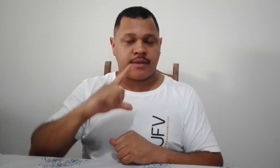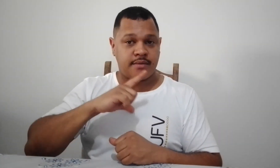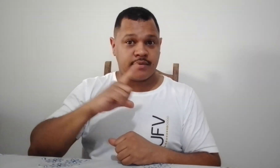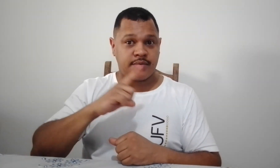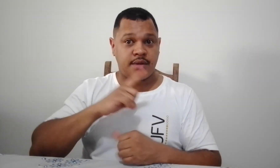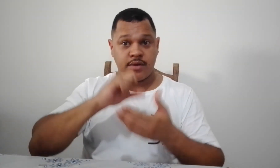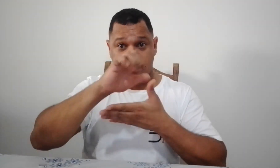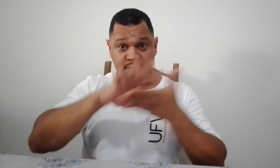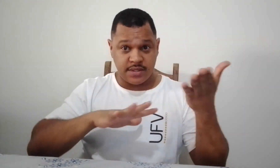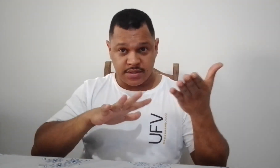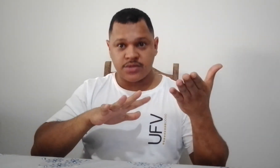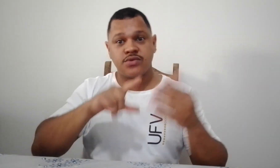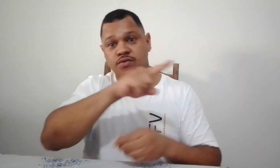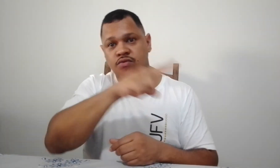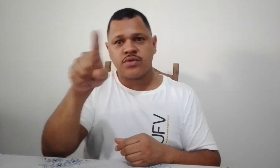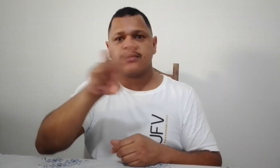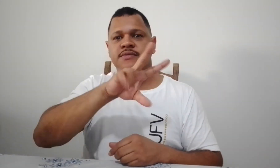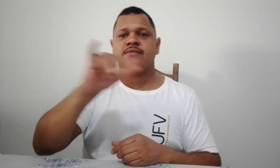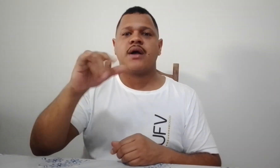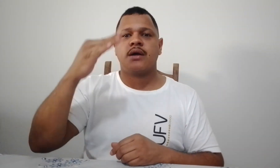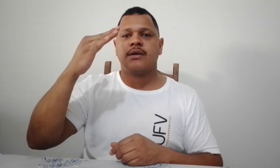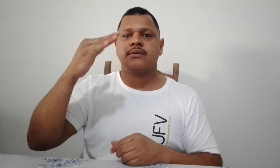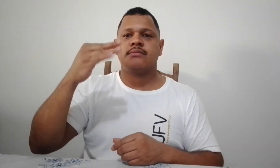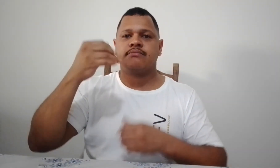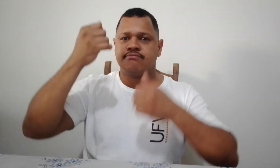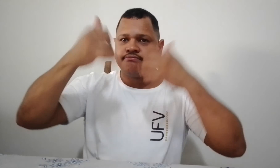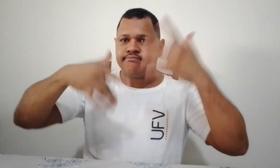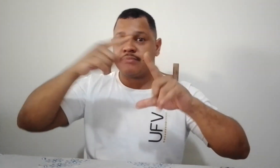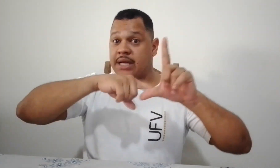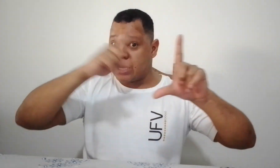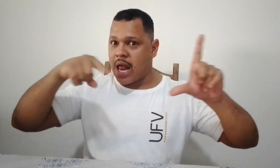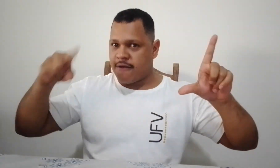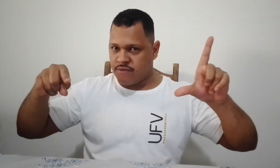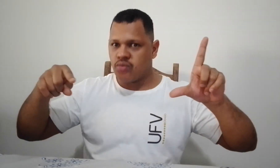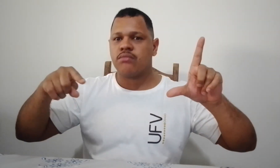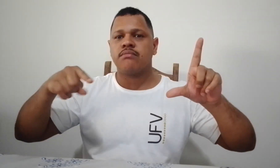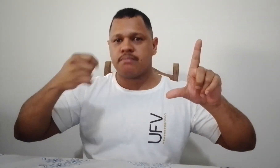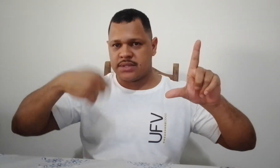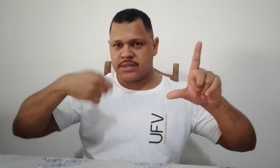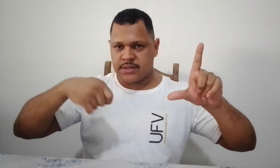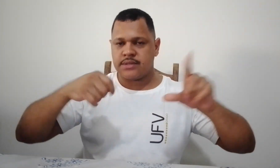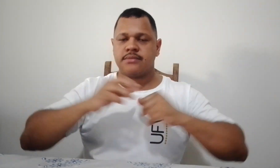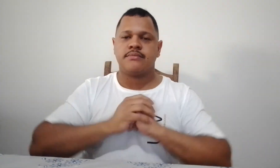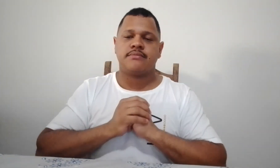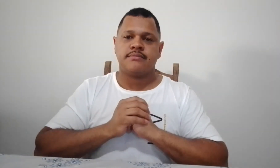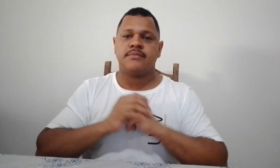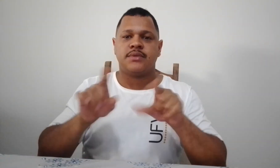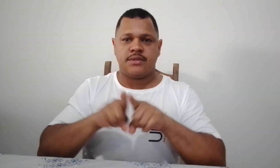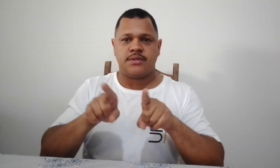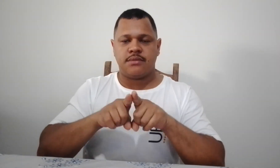exercício onde vocês vão precisar esboçar o gráfico e vocês vão precisar calcular o valor